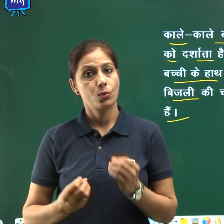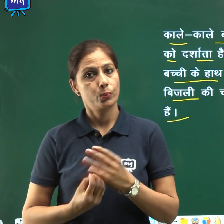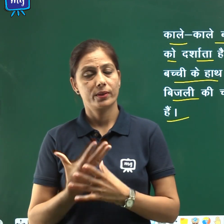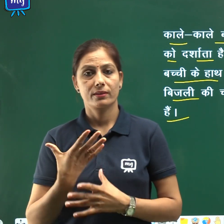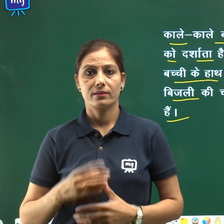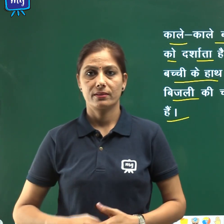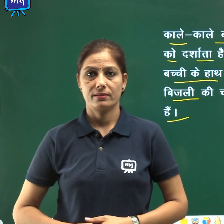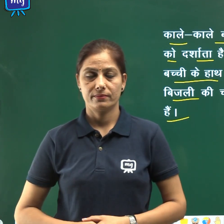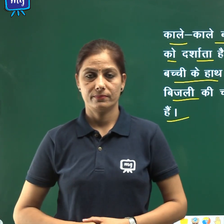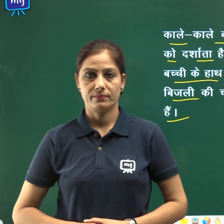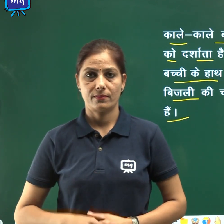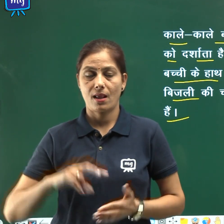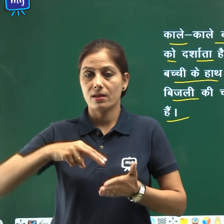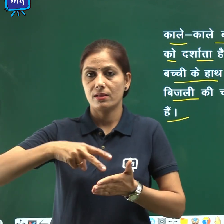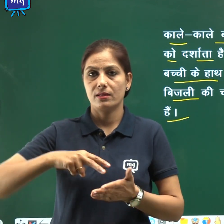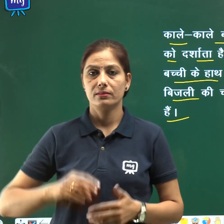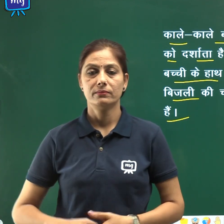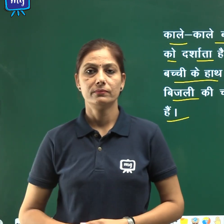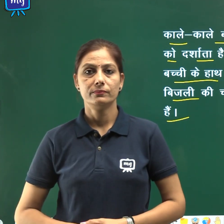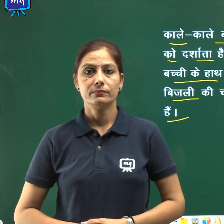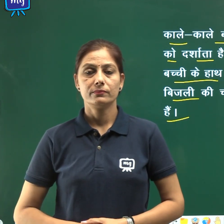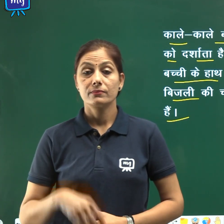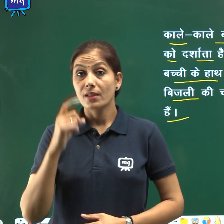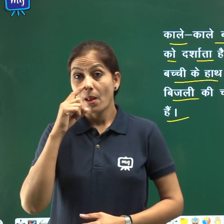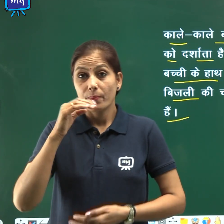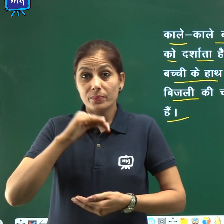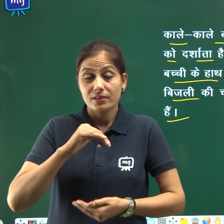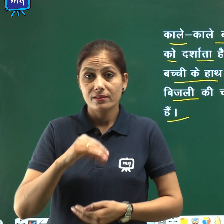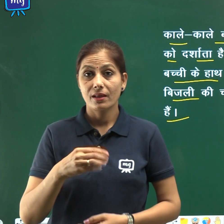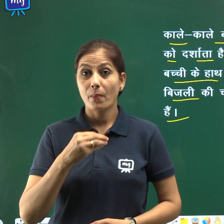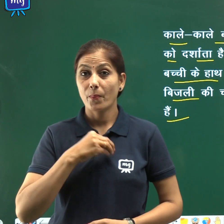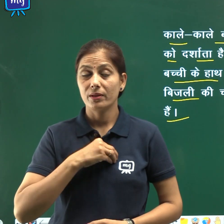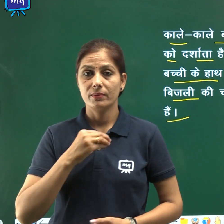हैं, अर्थात बच्ची के मन में